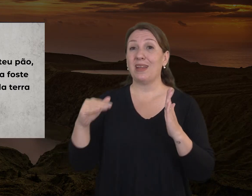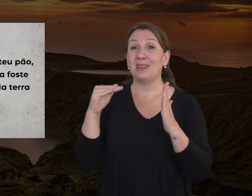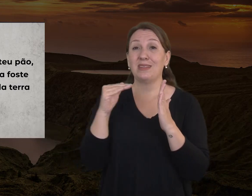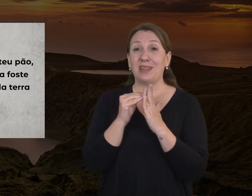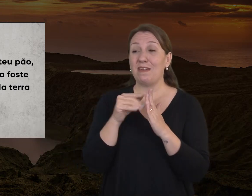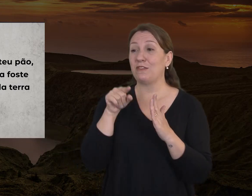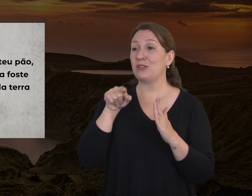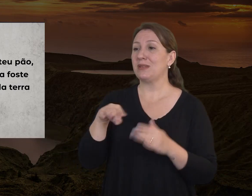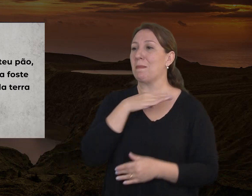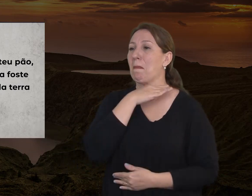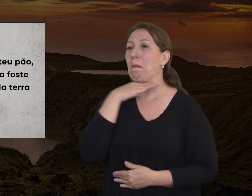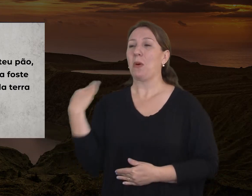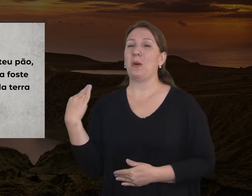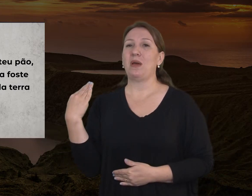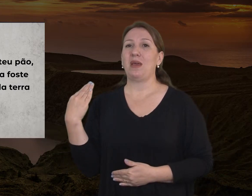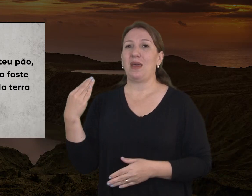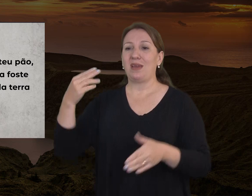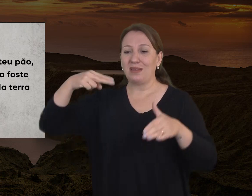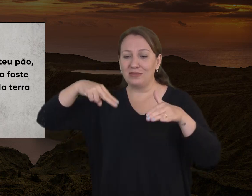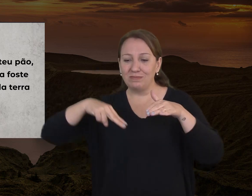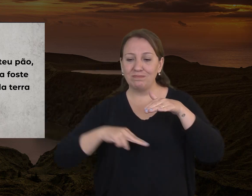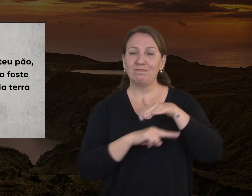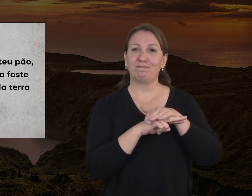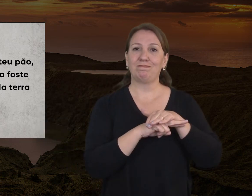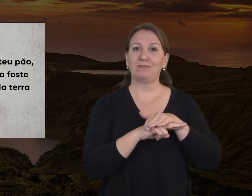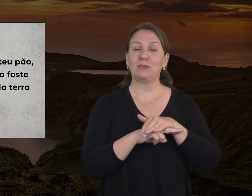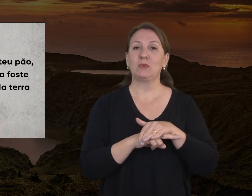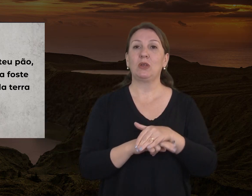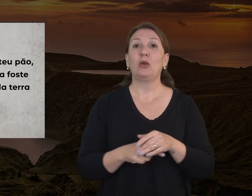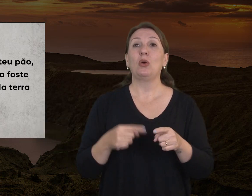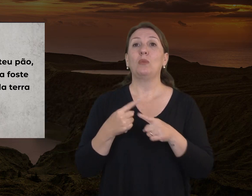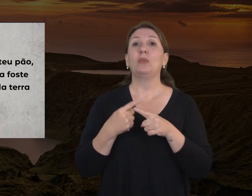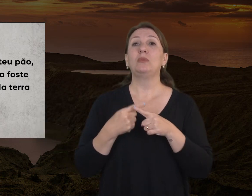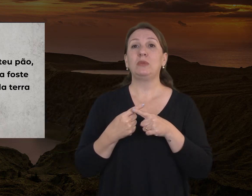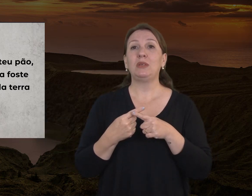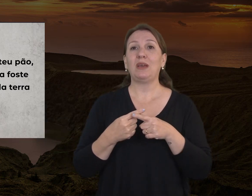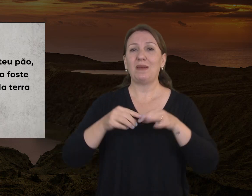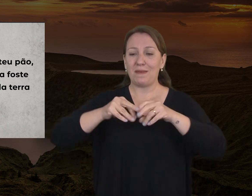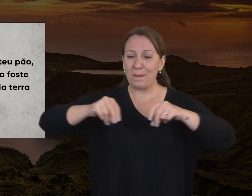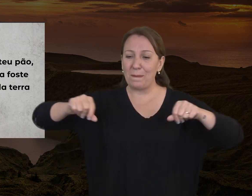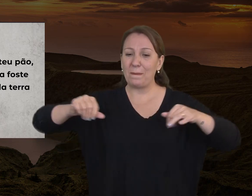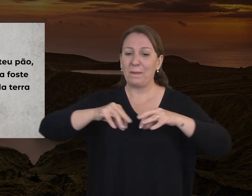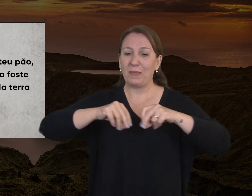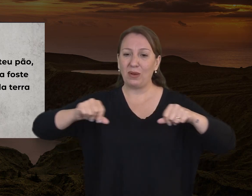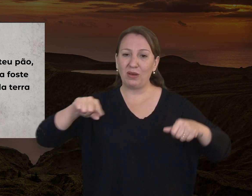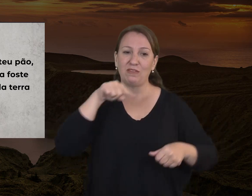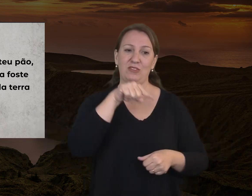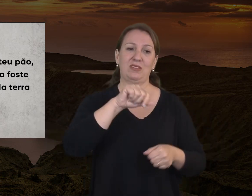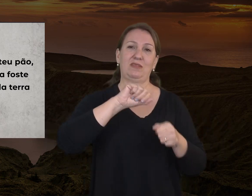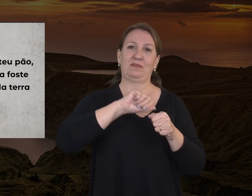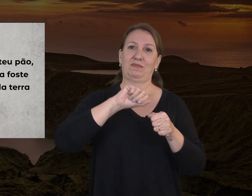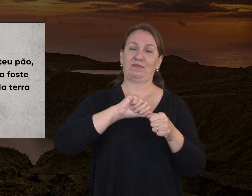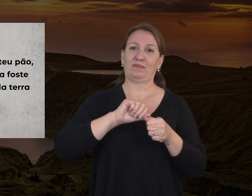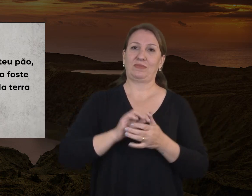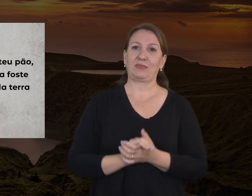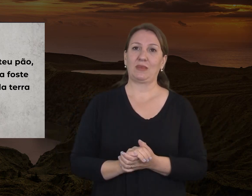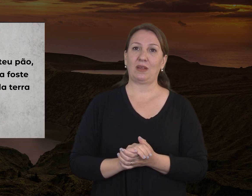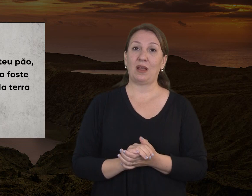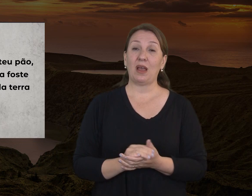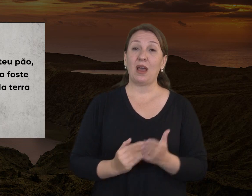voltes ao solo, pois da terra fostes formado, porque tu és pó, e ao pó da